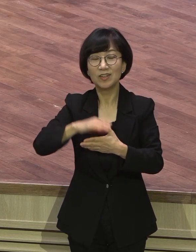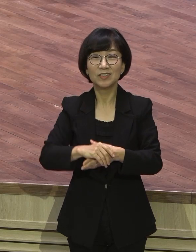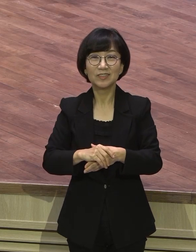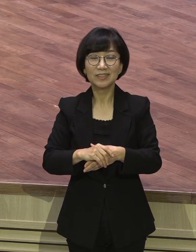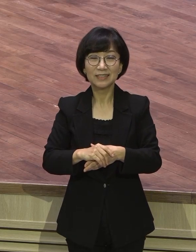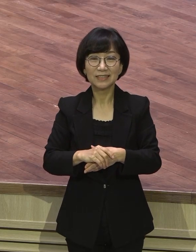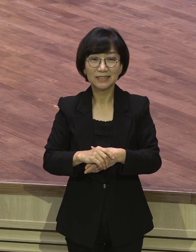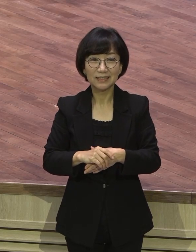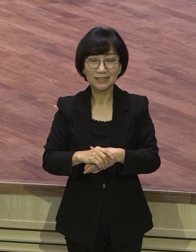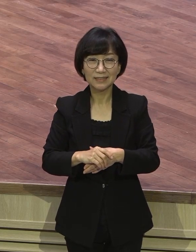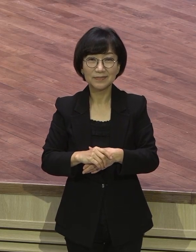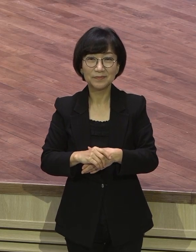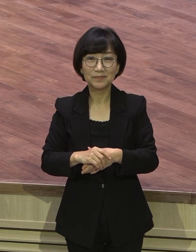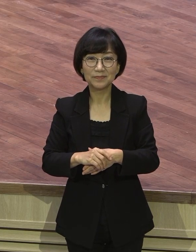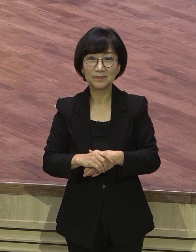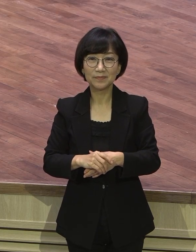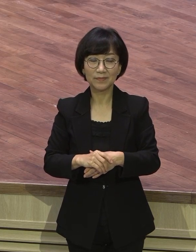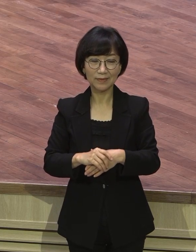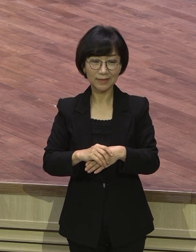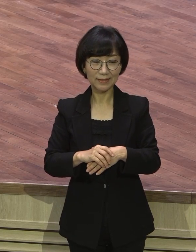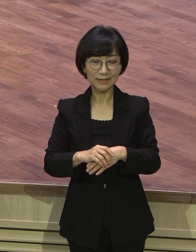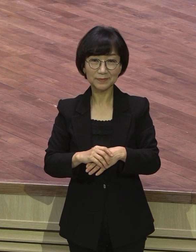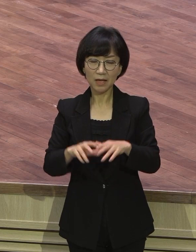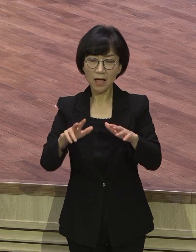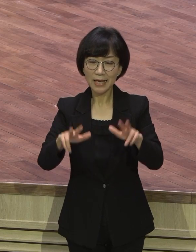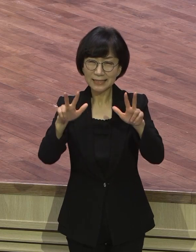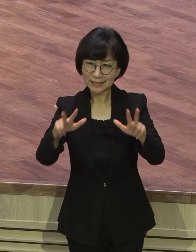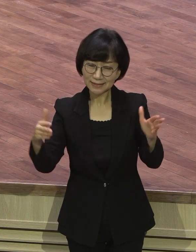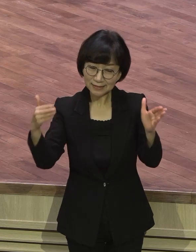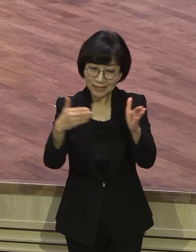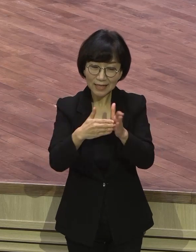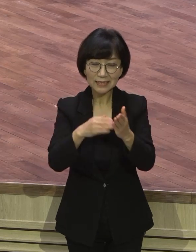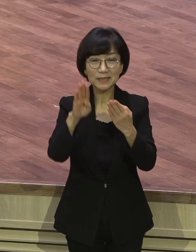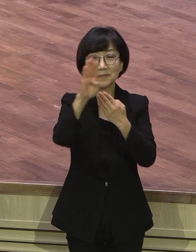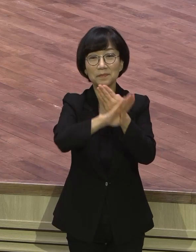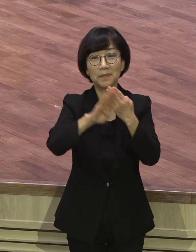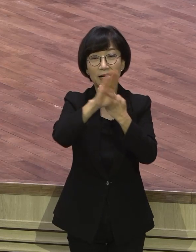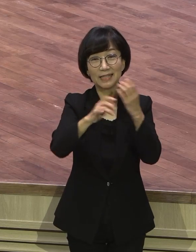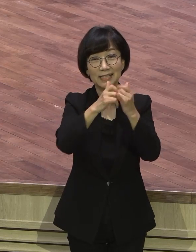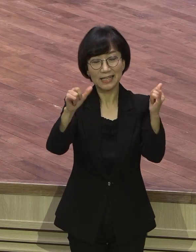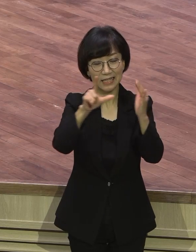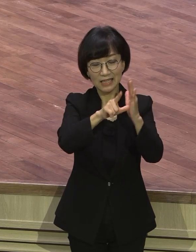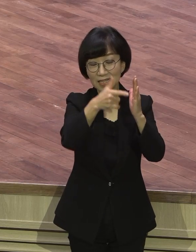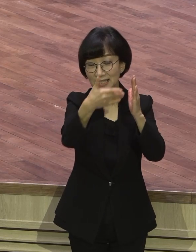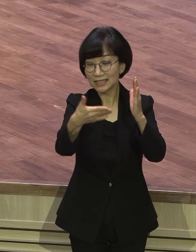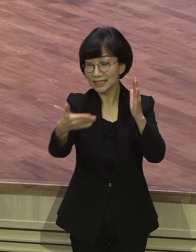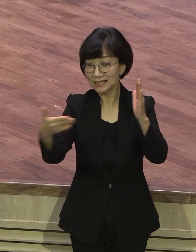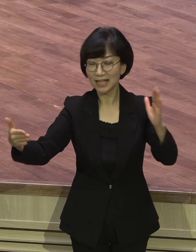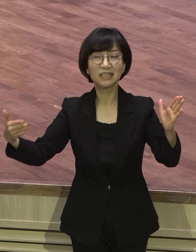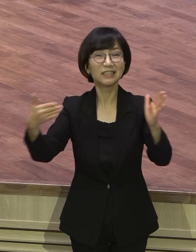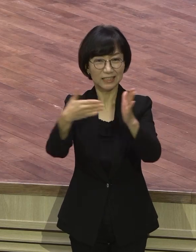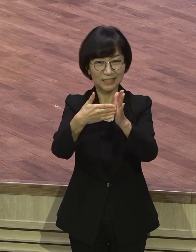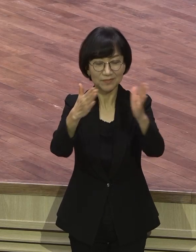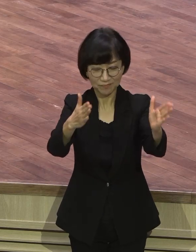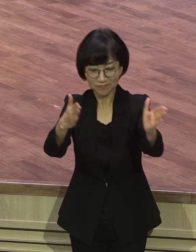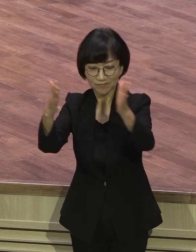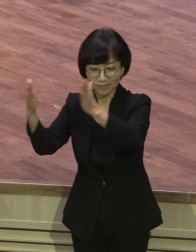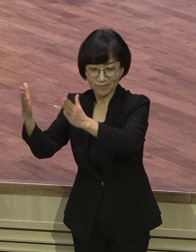특별히 지금까지 진행한 이 바리세인 시대가 이제 끝나고 복음 시대가